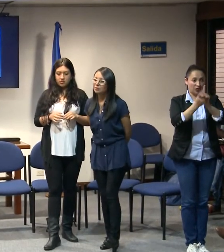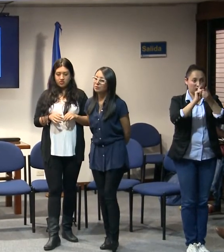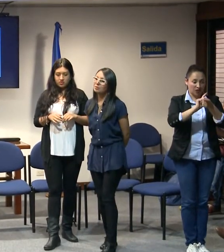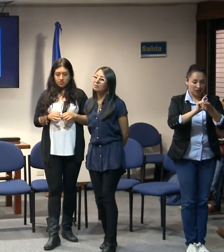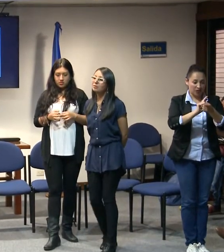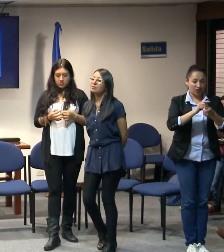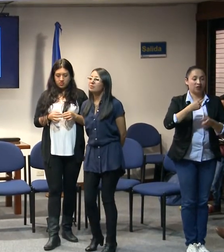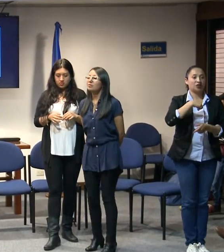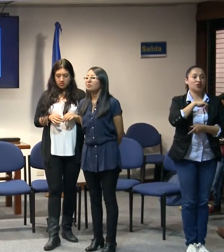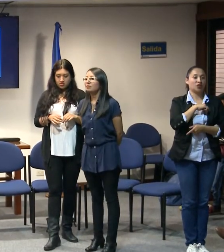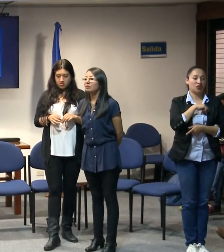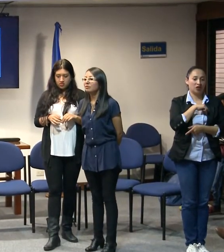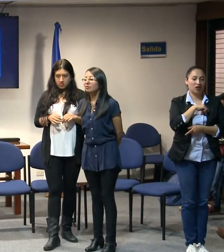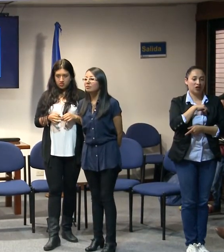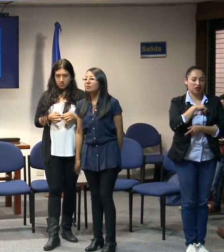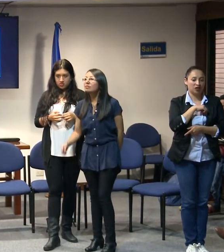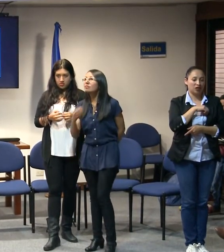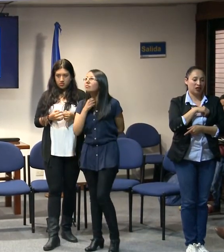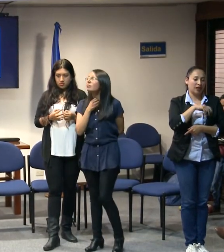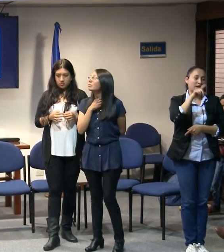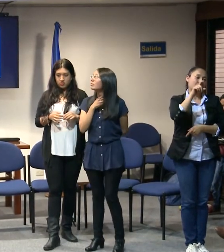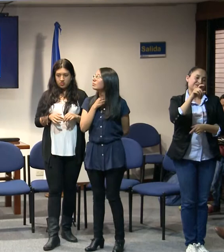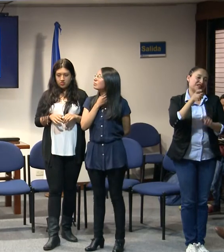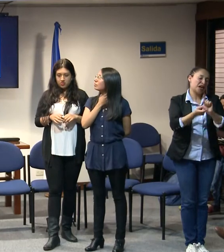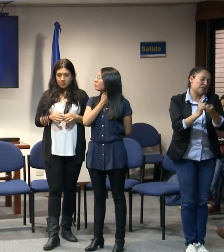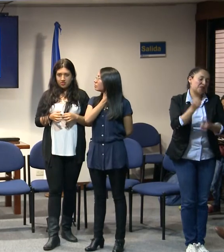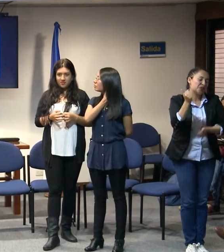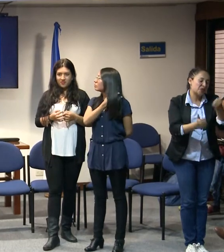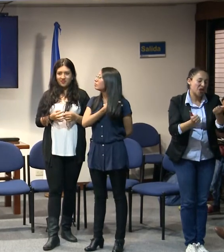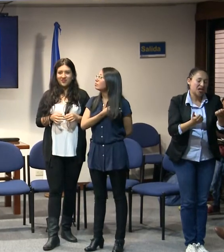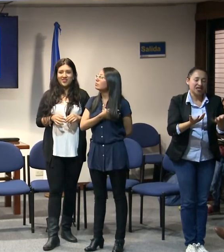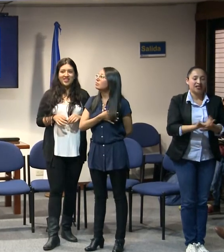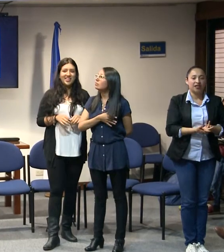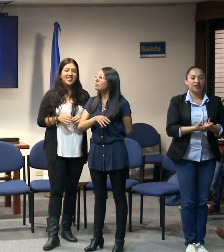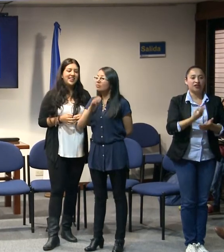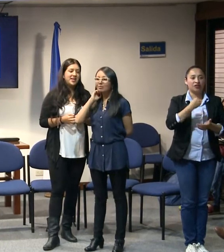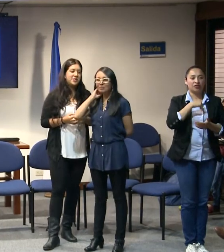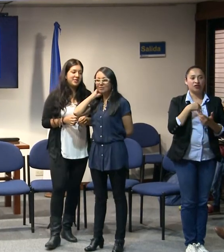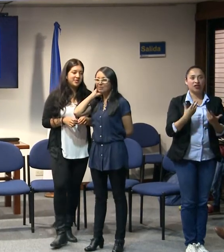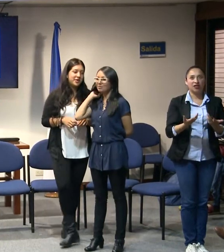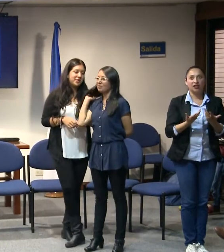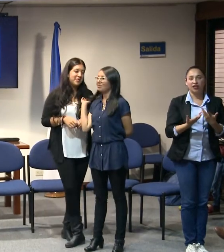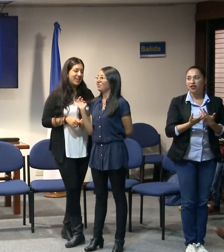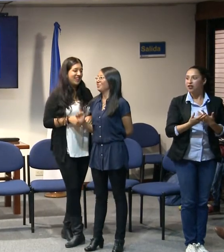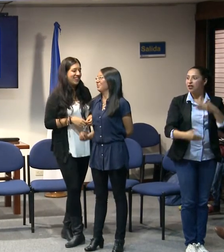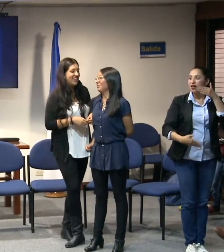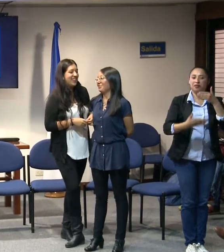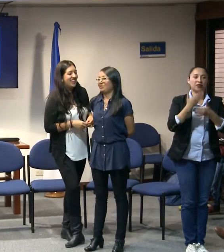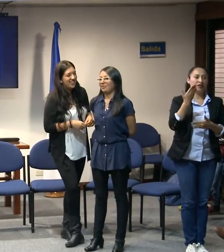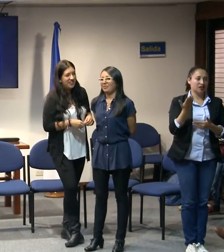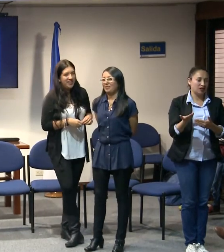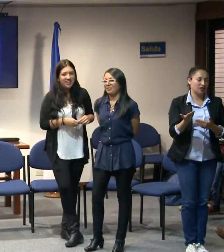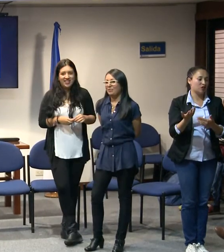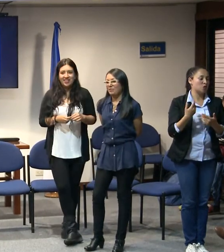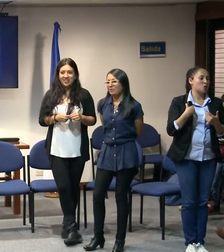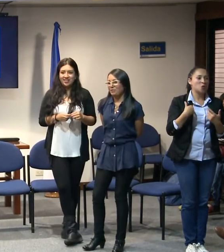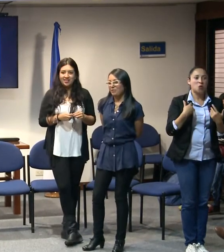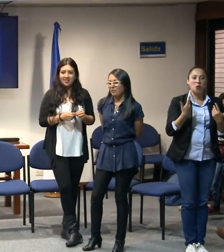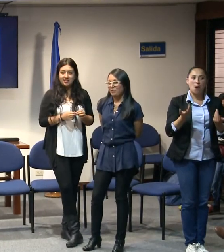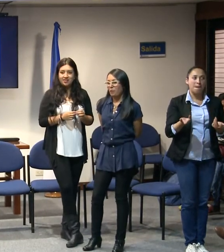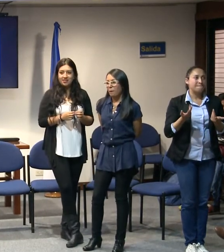que nosotras tuvimos que tener fue pues muchas, nosotras al principio no teníamos